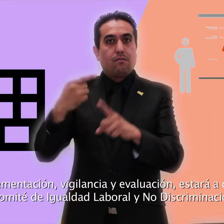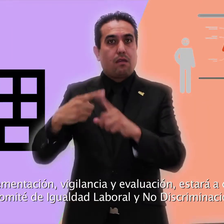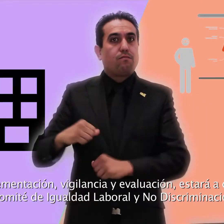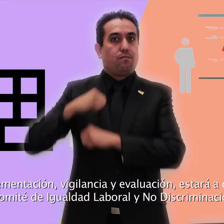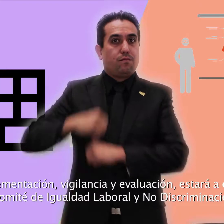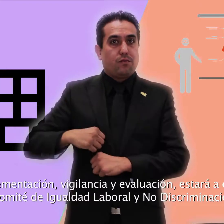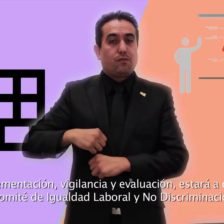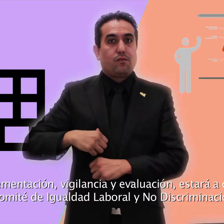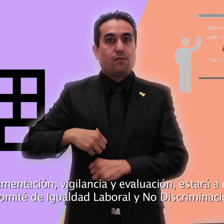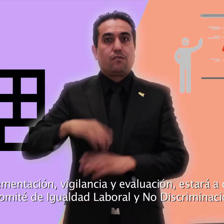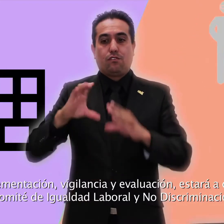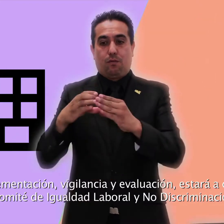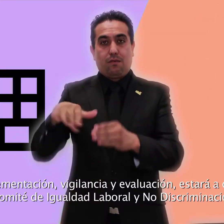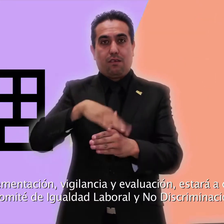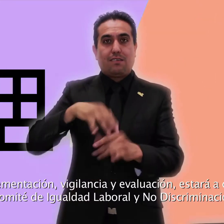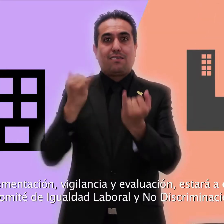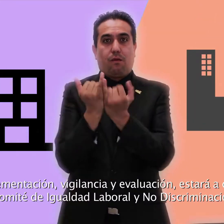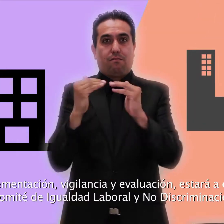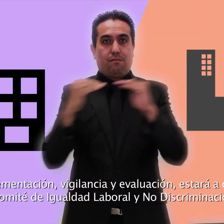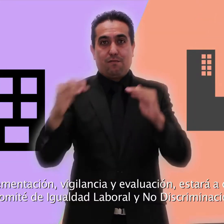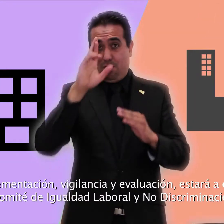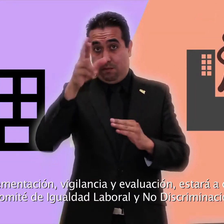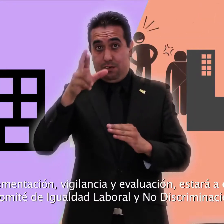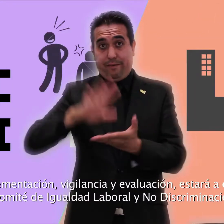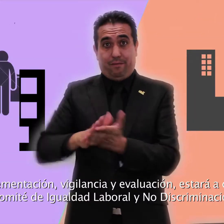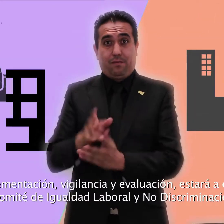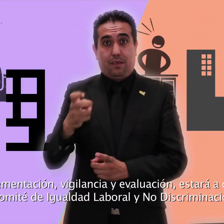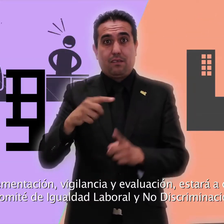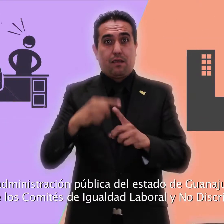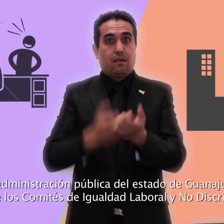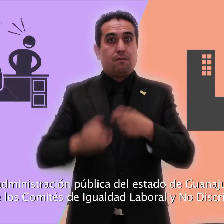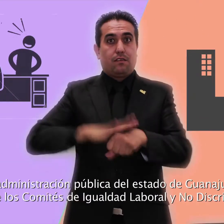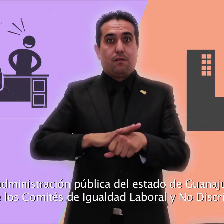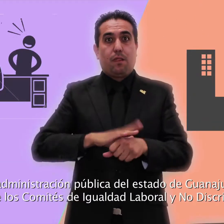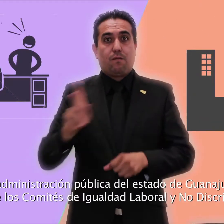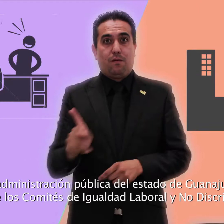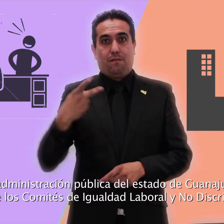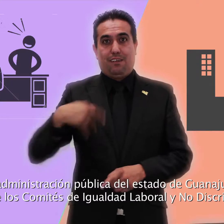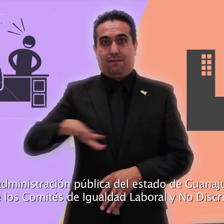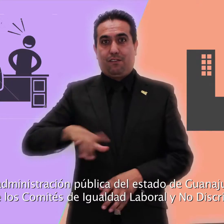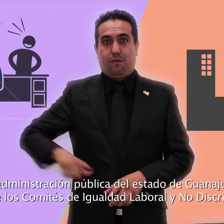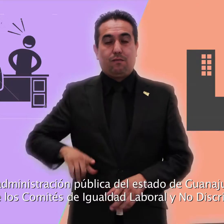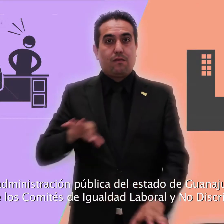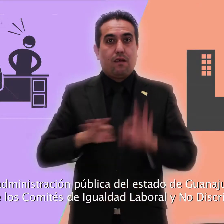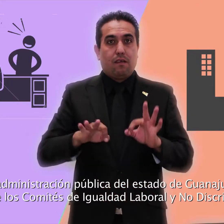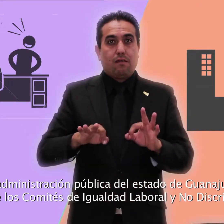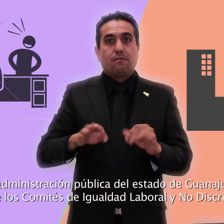y evaluación estará a cargo del Comité de Igualdad Laboral y No Discriminación de la Administración Pública del Estado de Guanajuato, así como